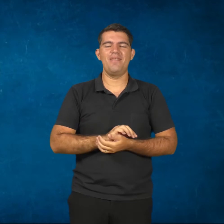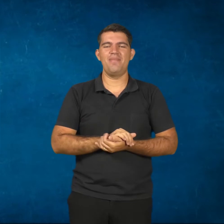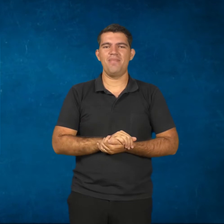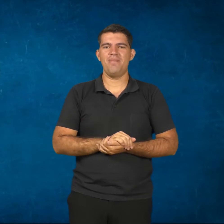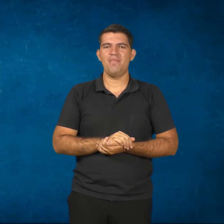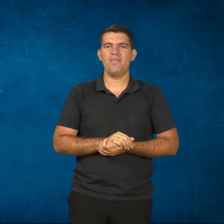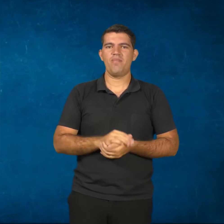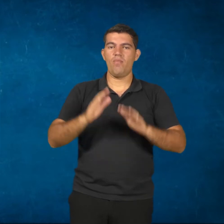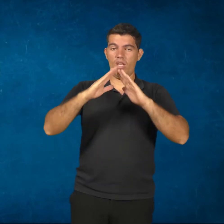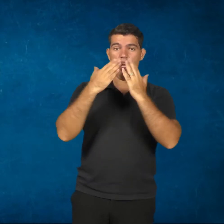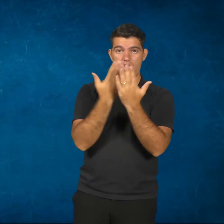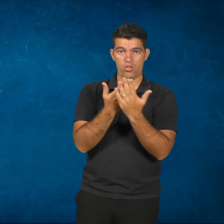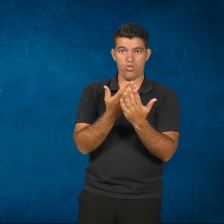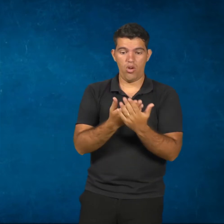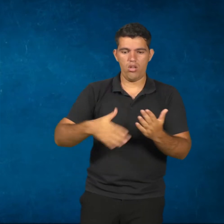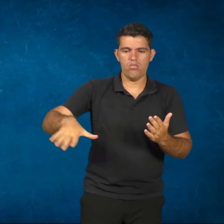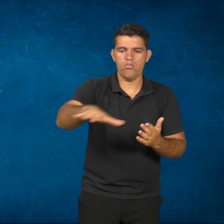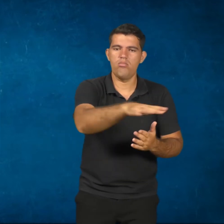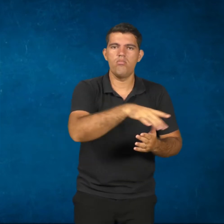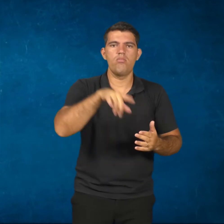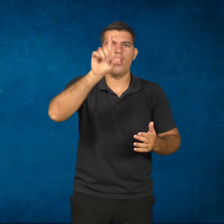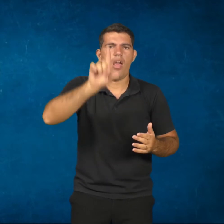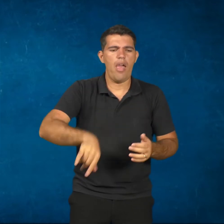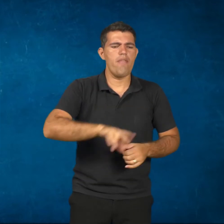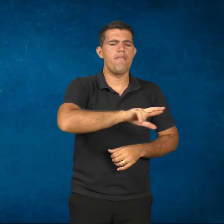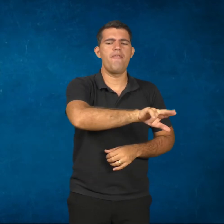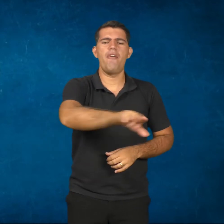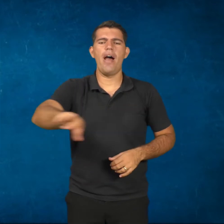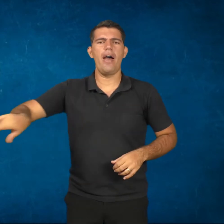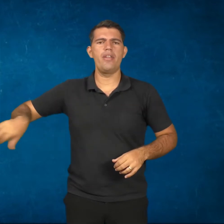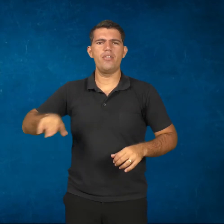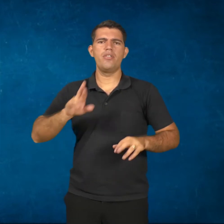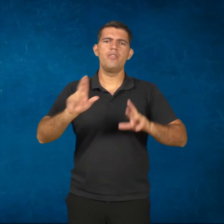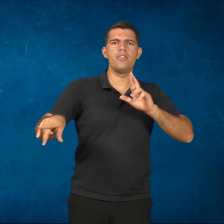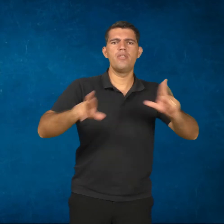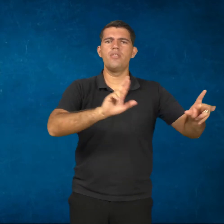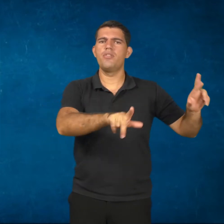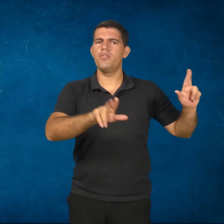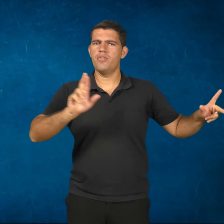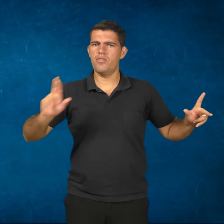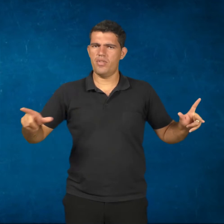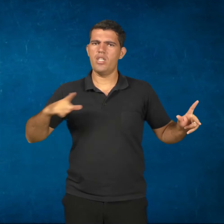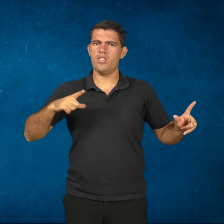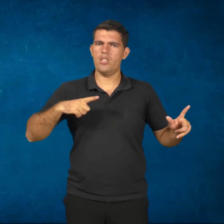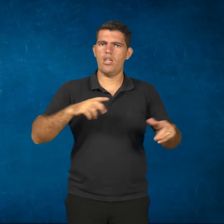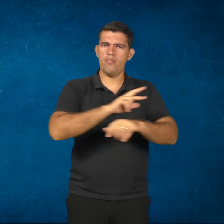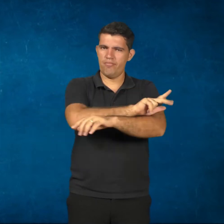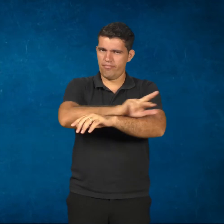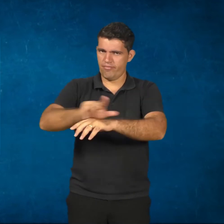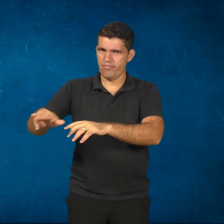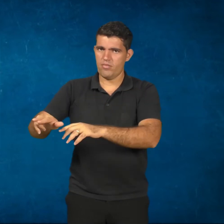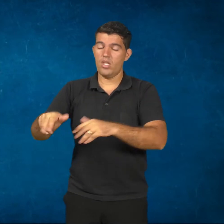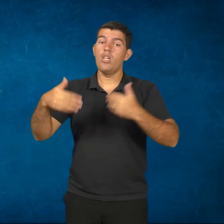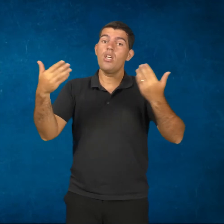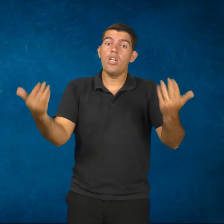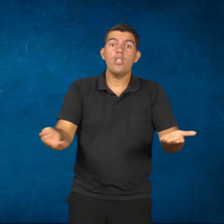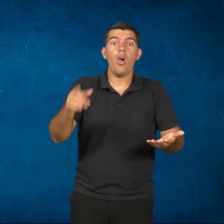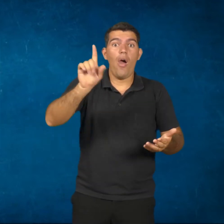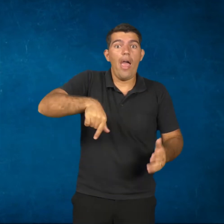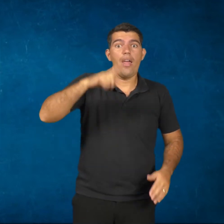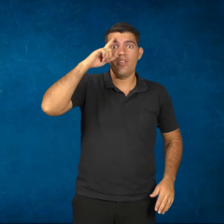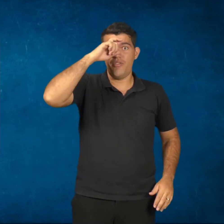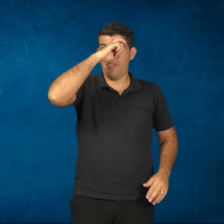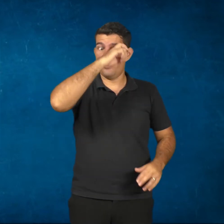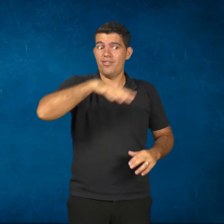A escola é um espaço de multiplicidade, de diferença, de diversidade. Esse, por si só, já é um primeiro